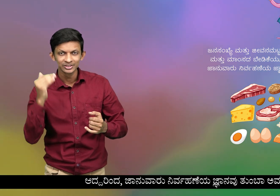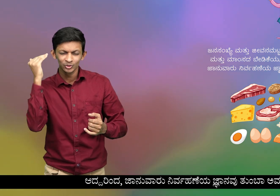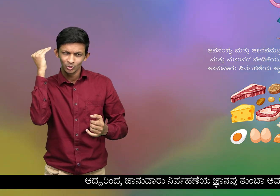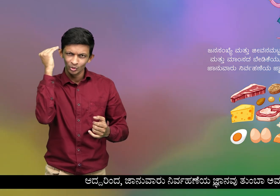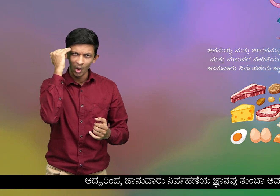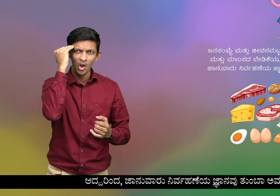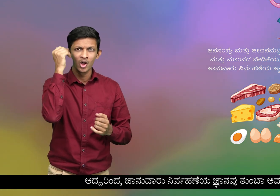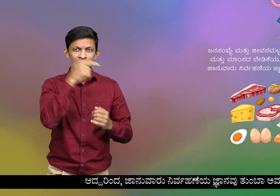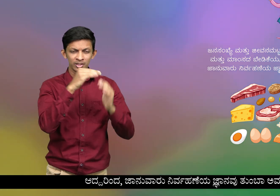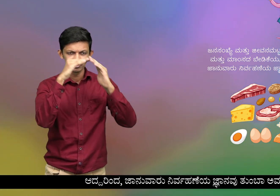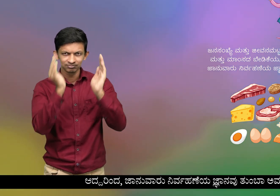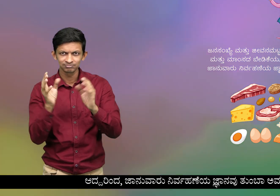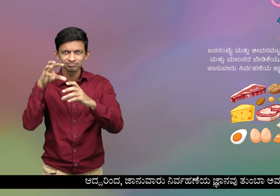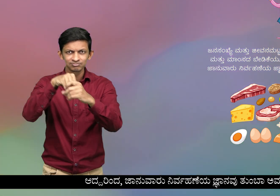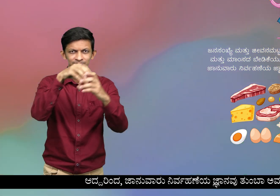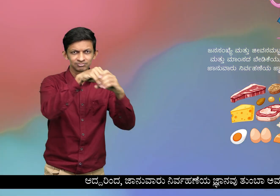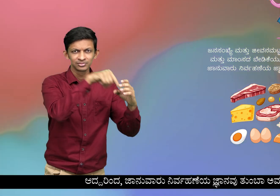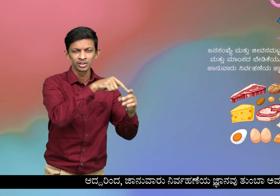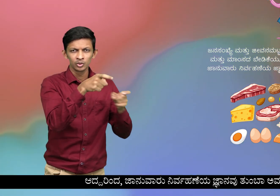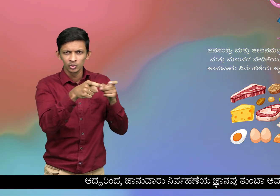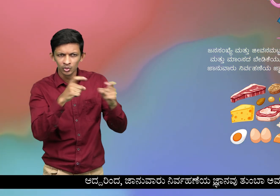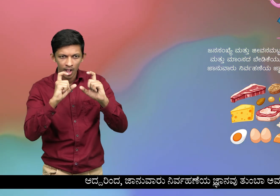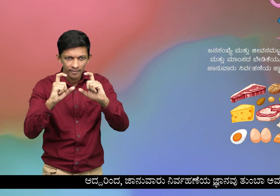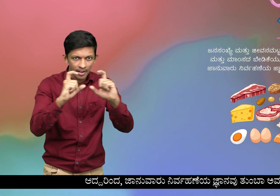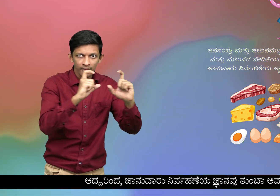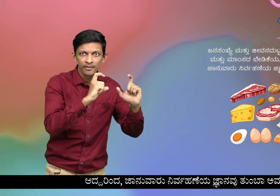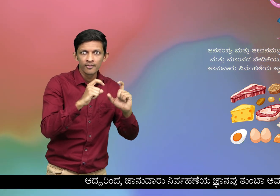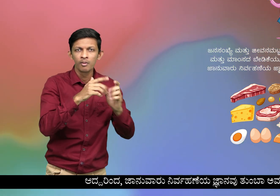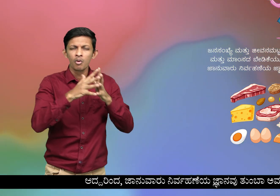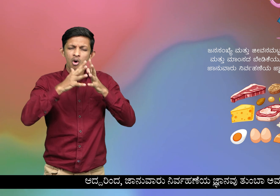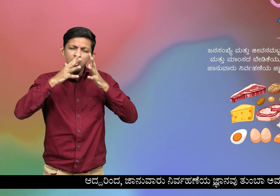ಆದ್ದರಿಂದ ಜಾನುವಾರು ನಿರ್ವಹಣೆಯ ಜ್ಞಾನವು ತುಂಬಾ ಅವಶ್ಯಕವಾಗಿದೆ.